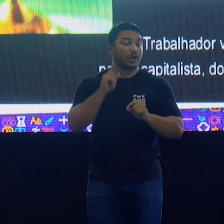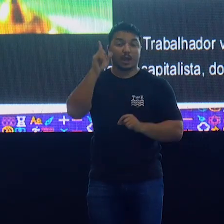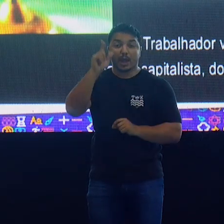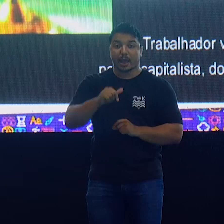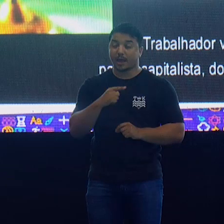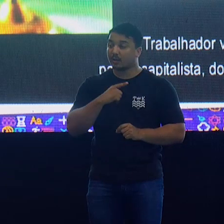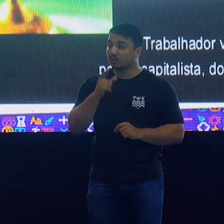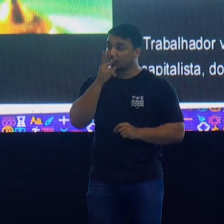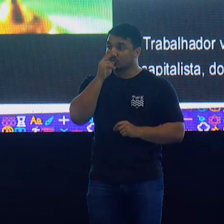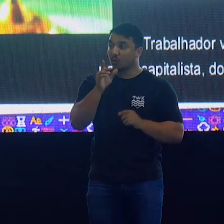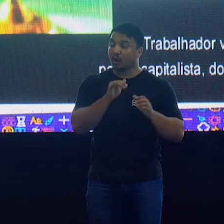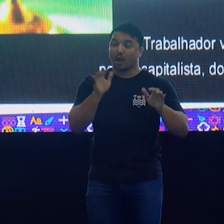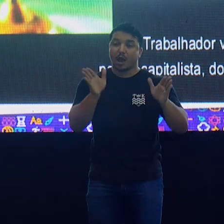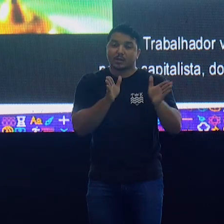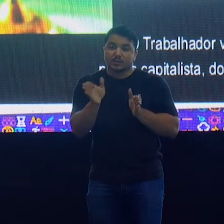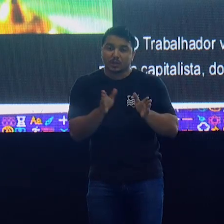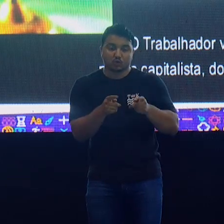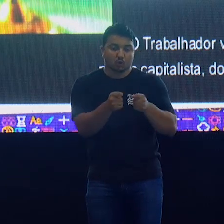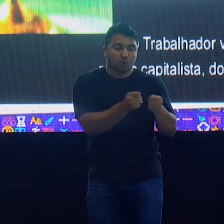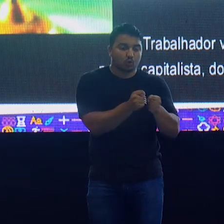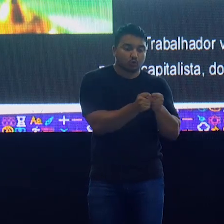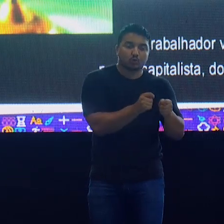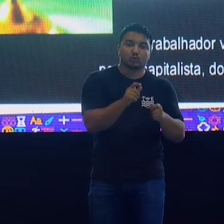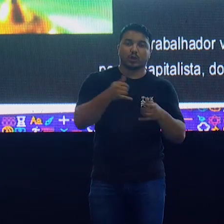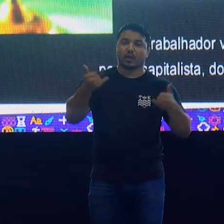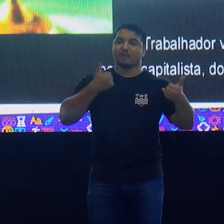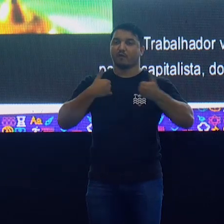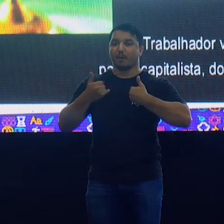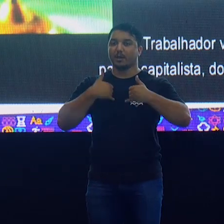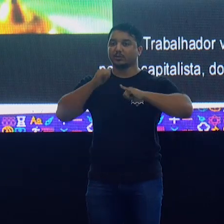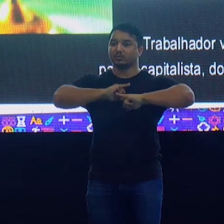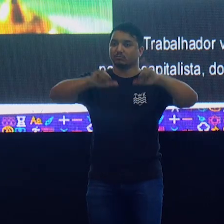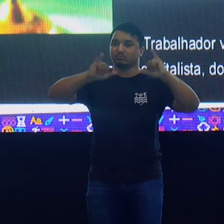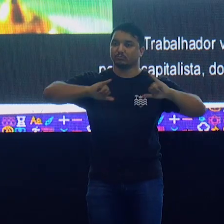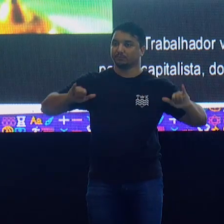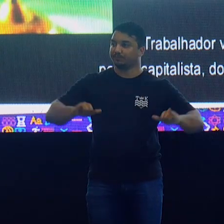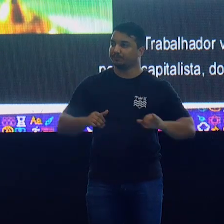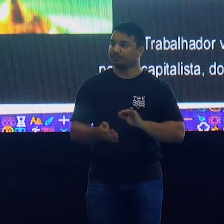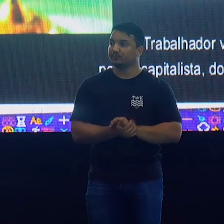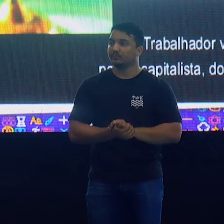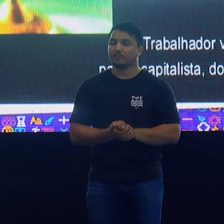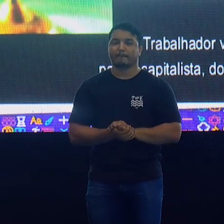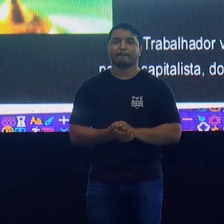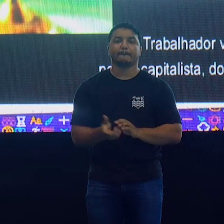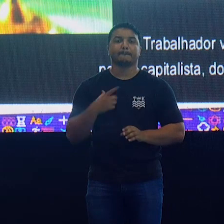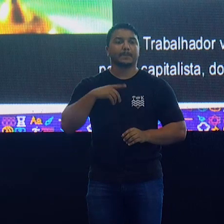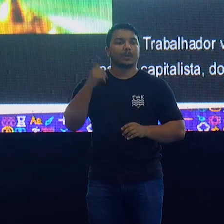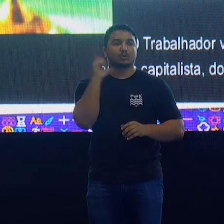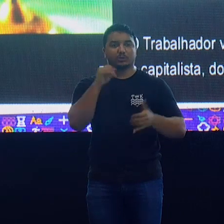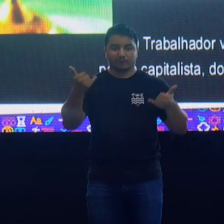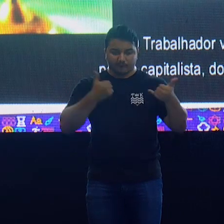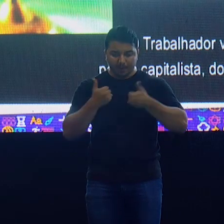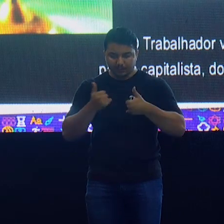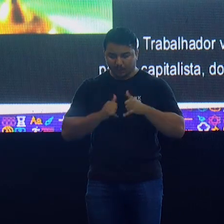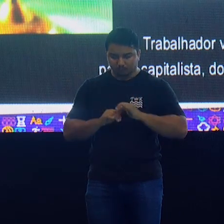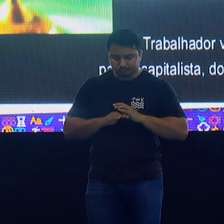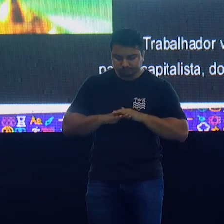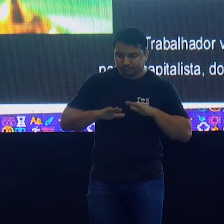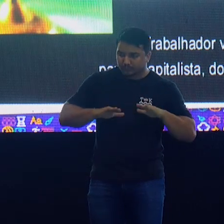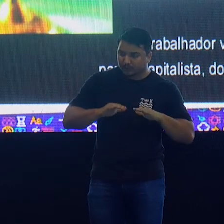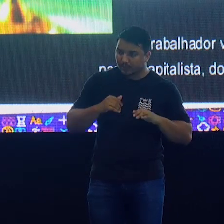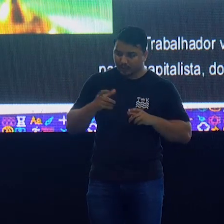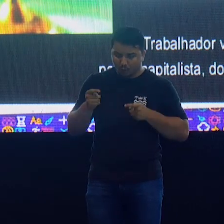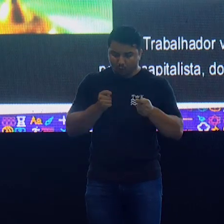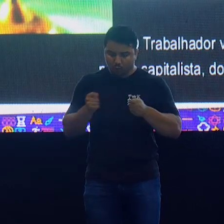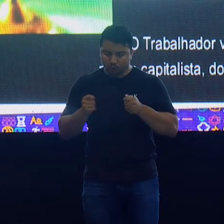é acesso e controle da informação. Quem tem acesso e quem